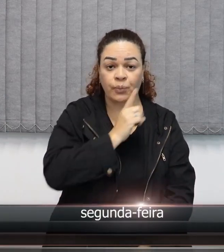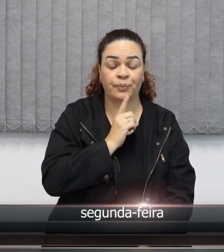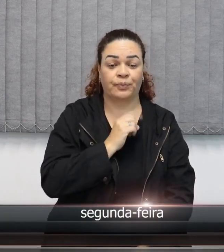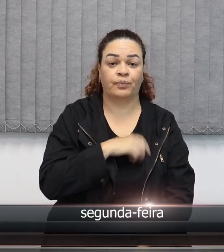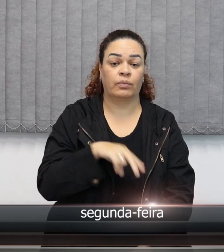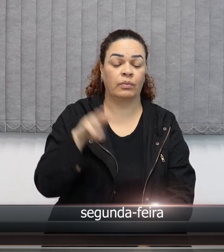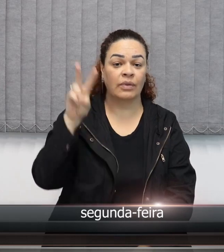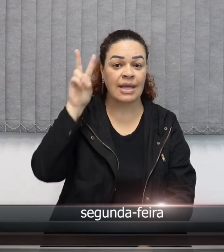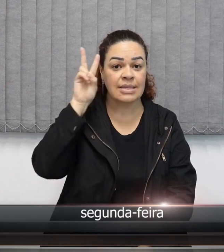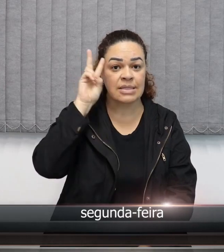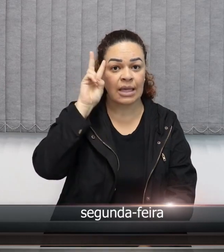segunda,